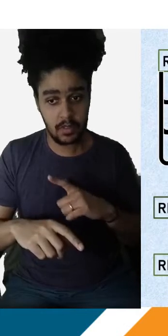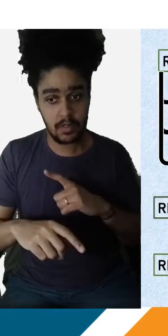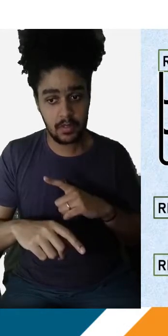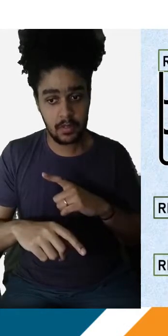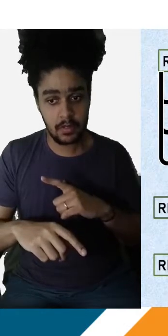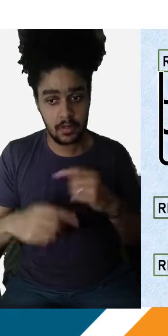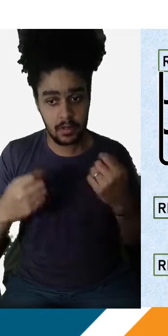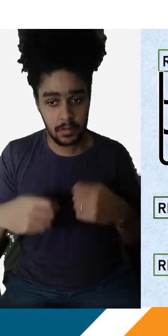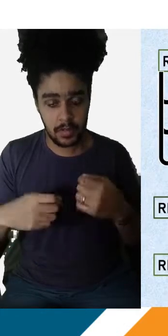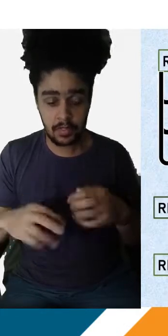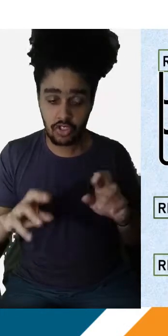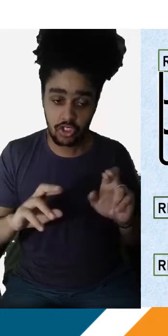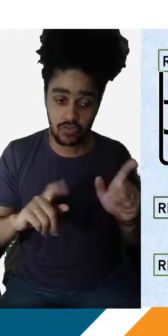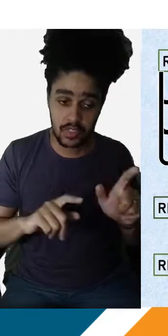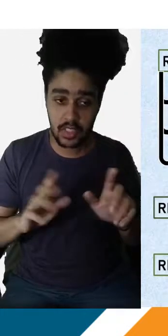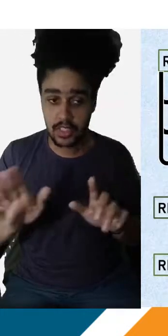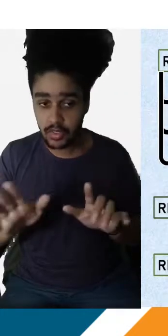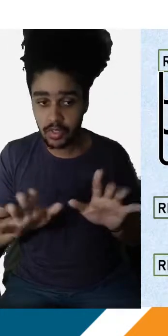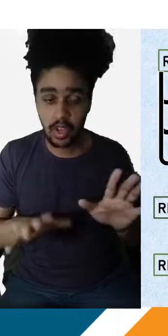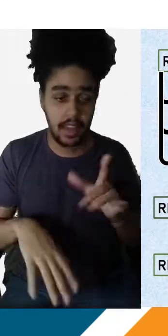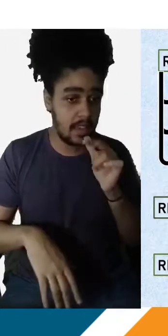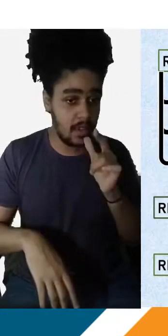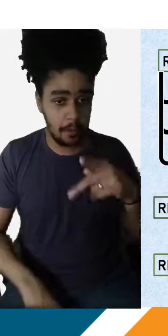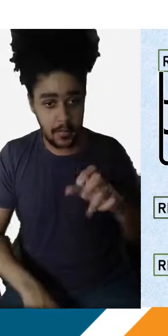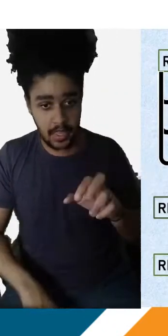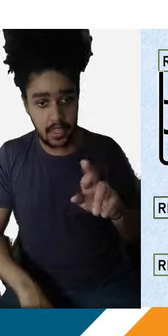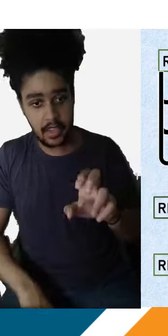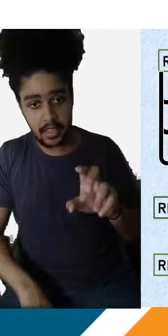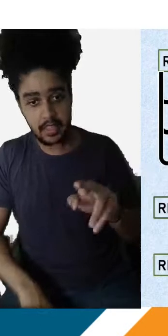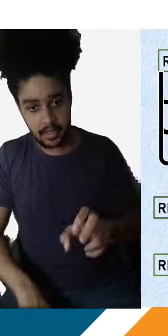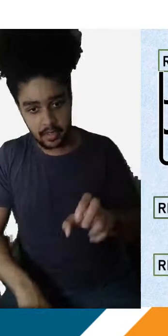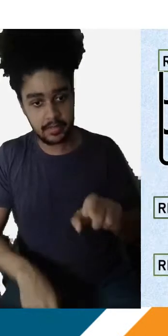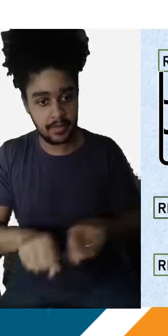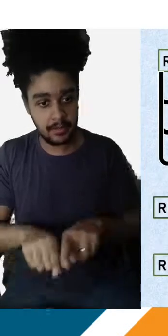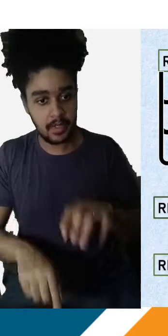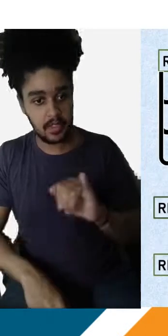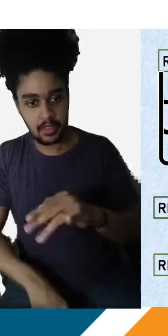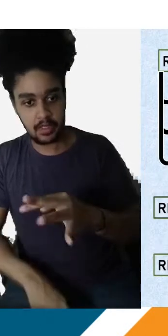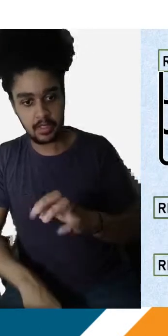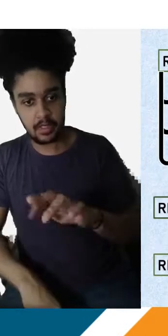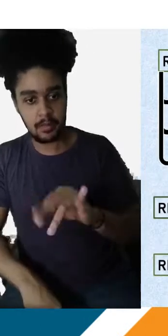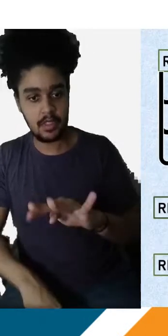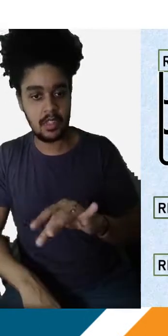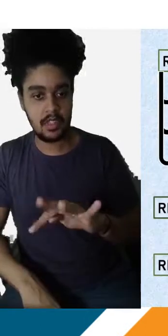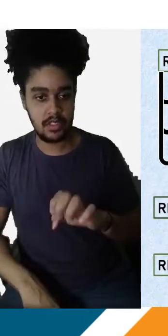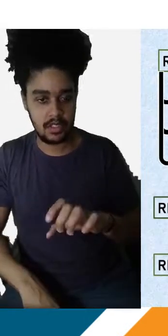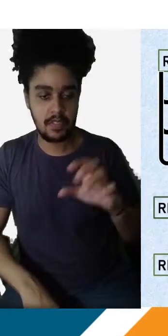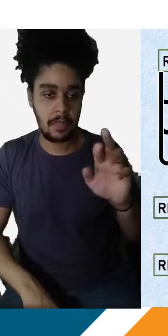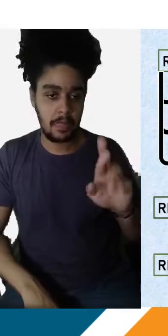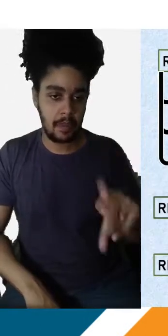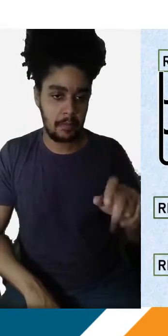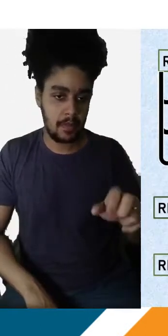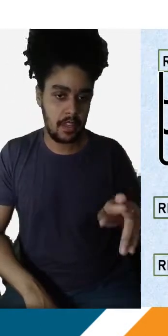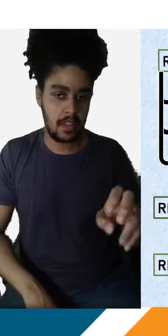a diferenciação entre rio perene e rio intermitente. O rio perene, pessoal, ou